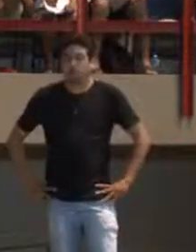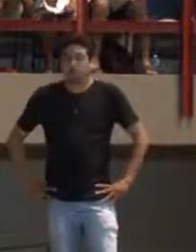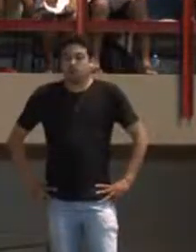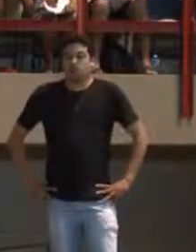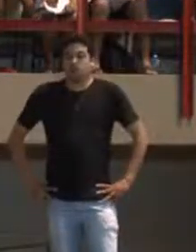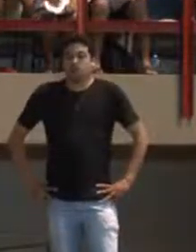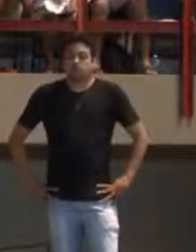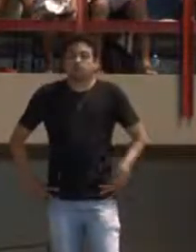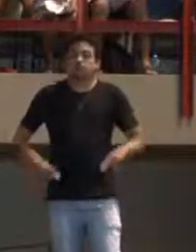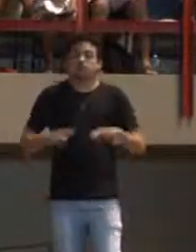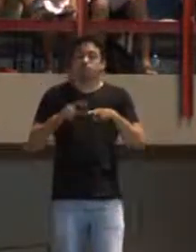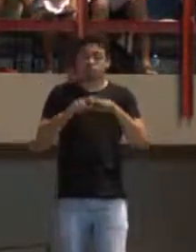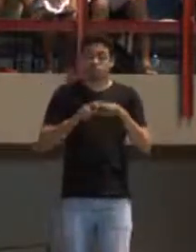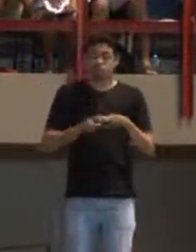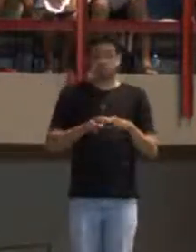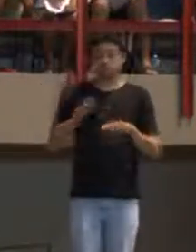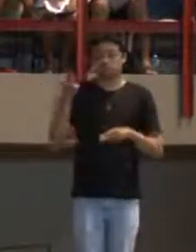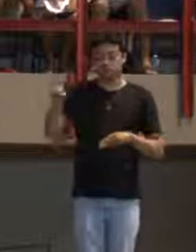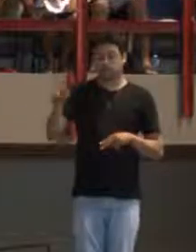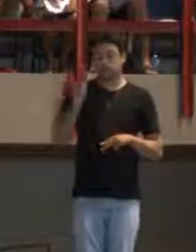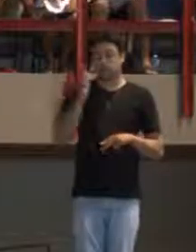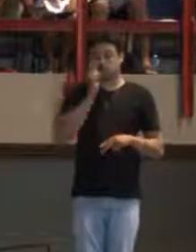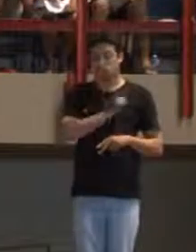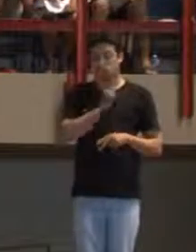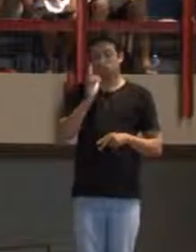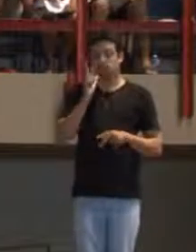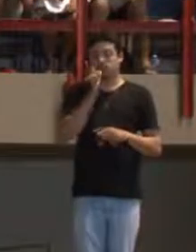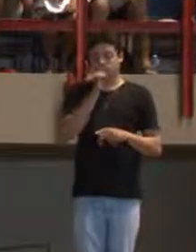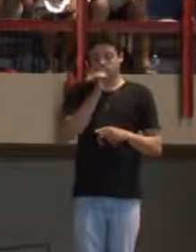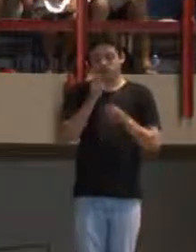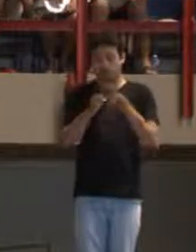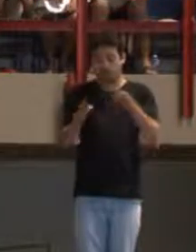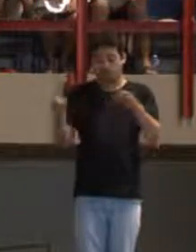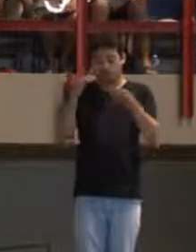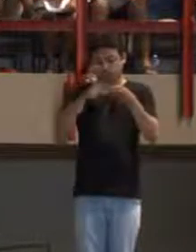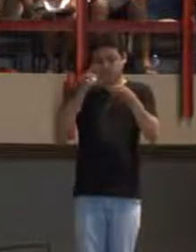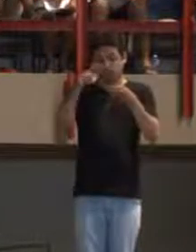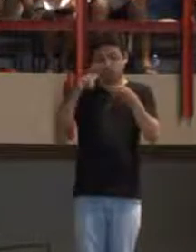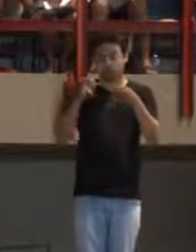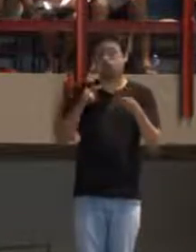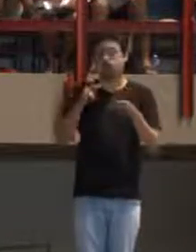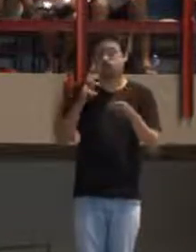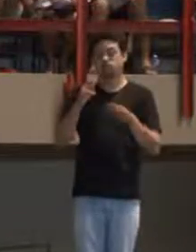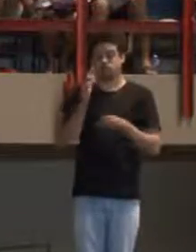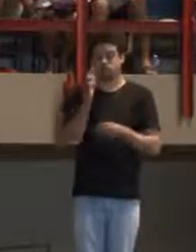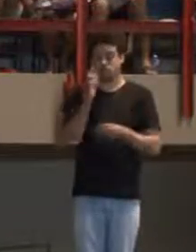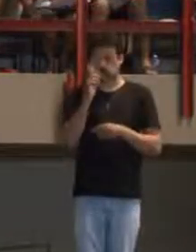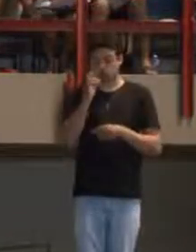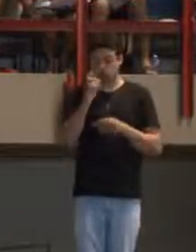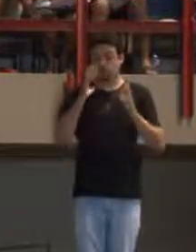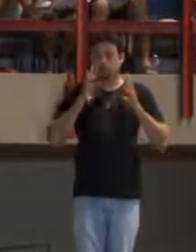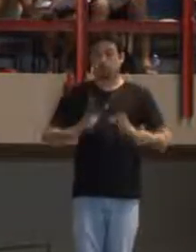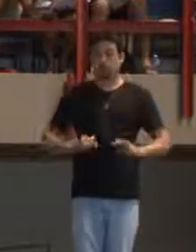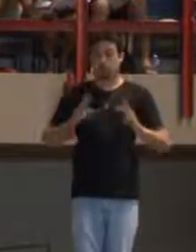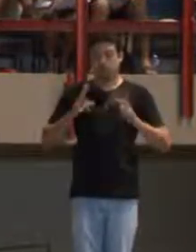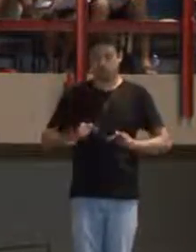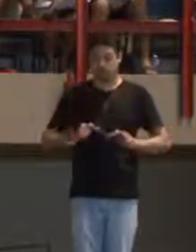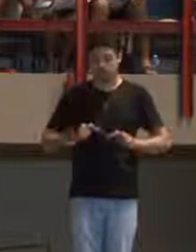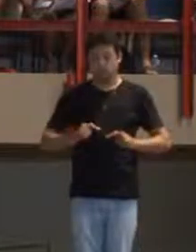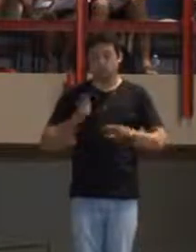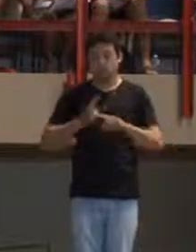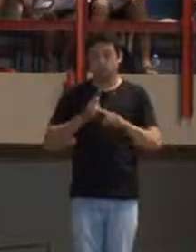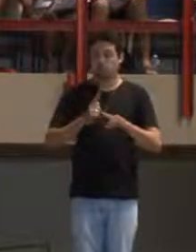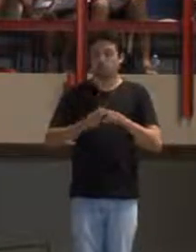Então, nesse caso, obtido a partir da água, o hidrogênio é classificado como combustível limpo,